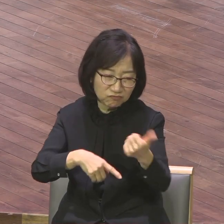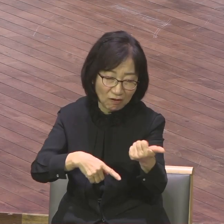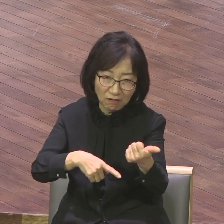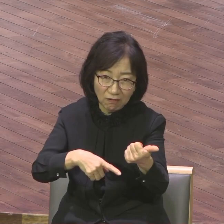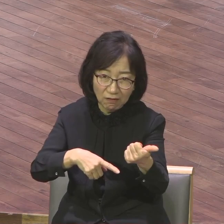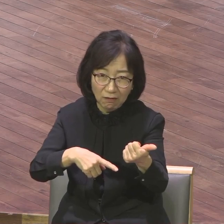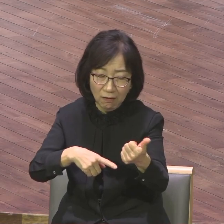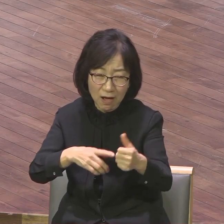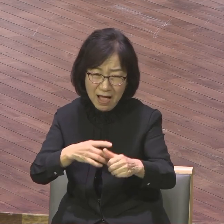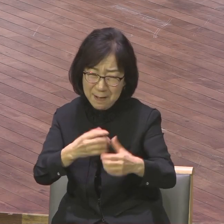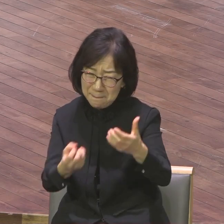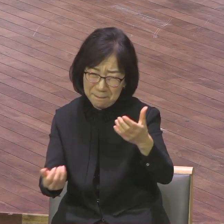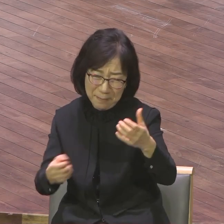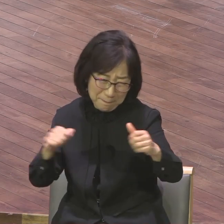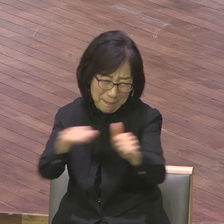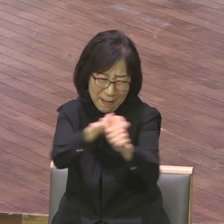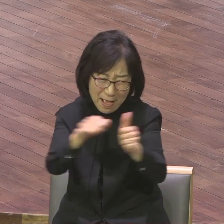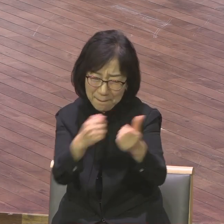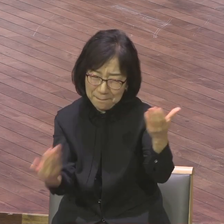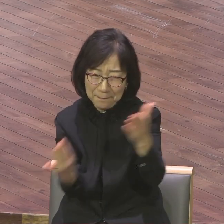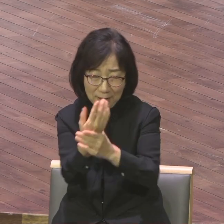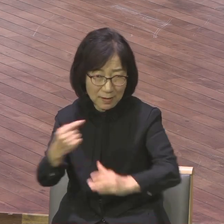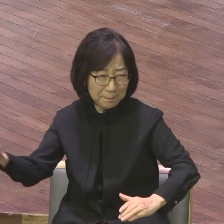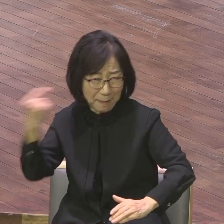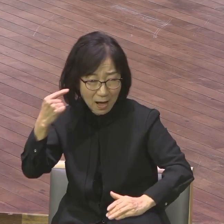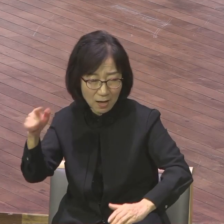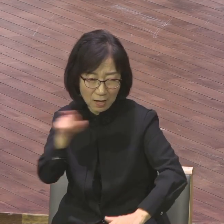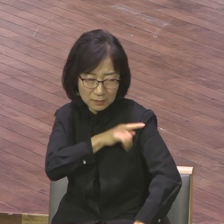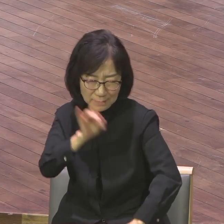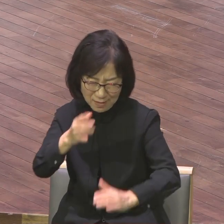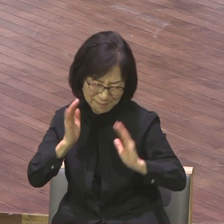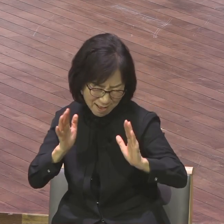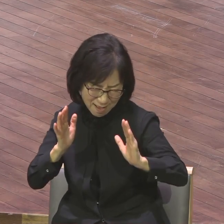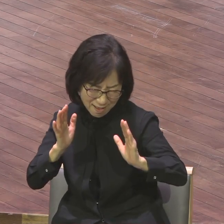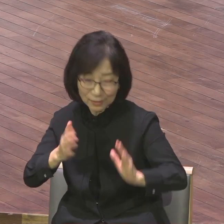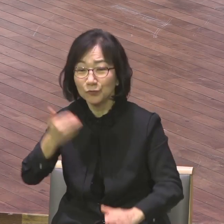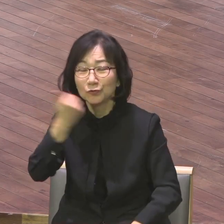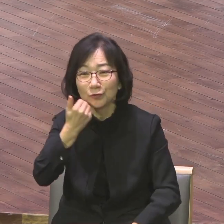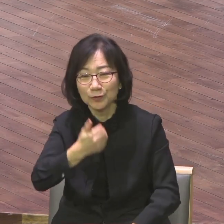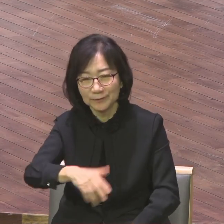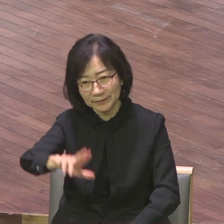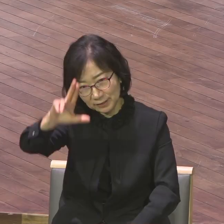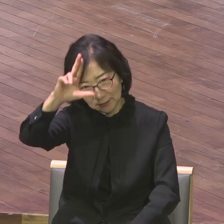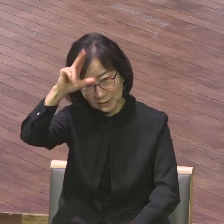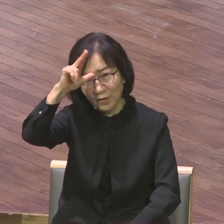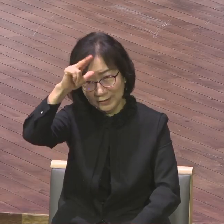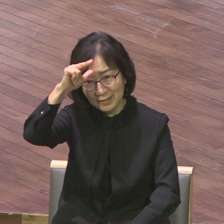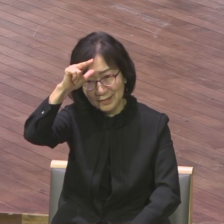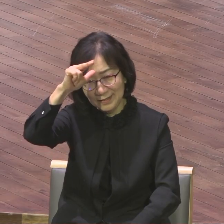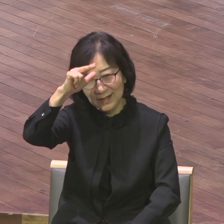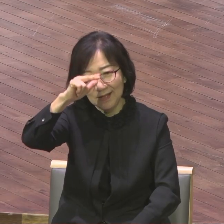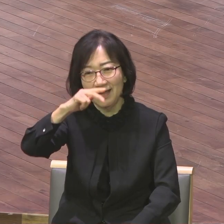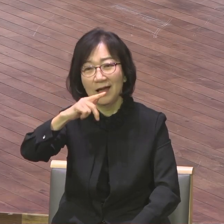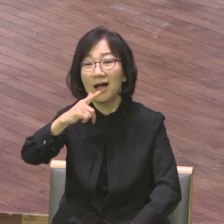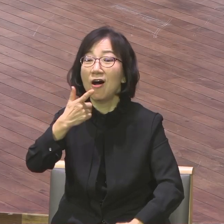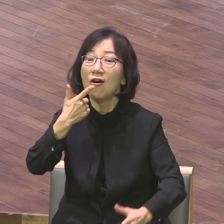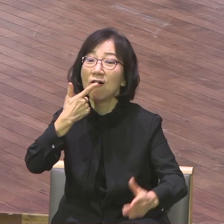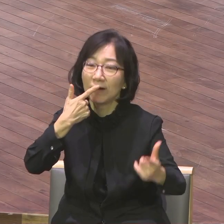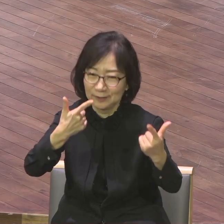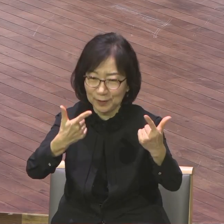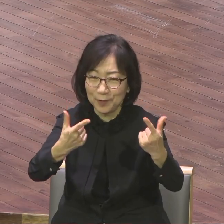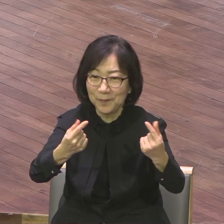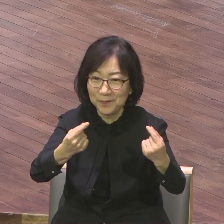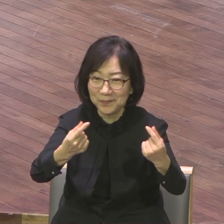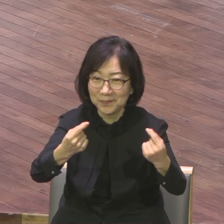매일 전속력으로 달려가는 응급구조 요원들을 보고 말합니다. 응급구조 요원들. 자, 영적으로